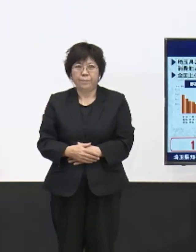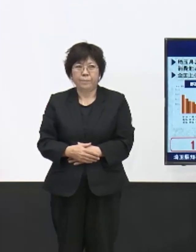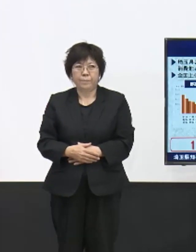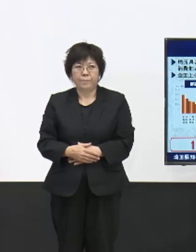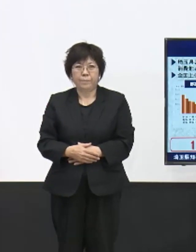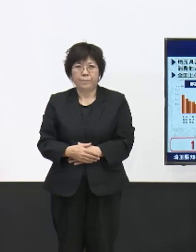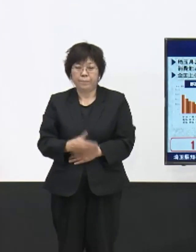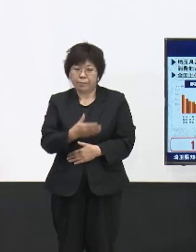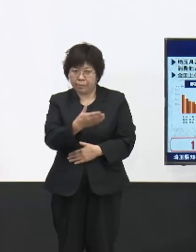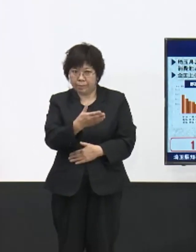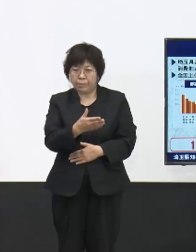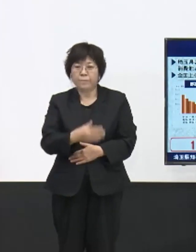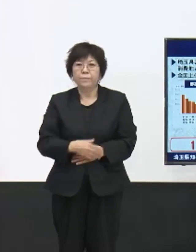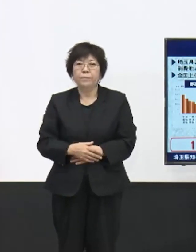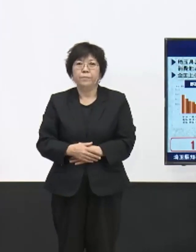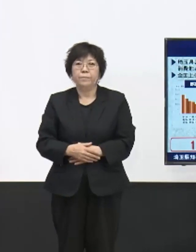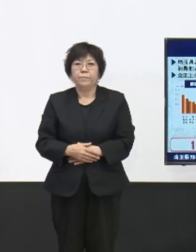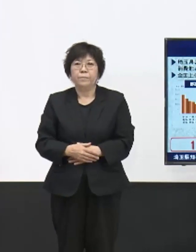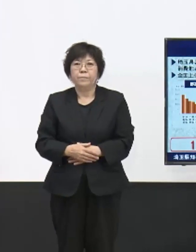どうぞ。